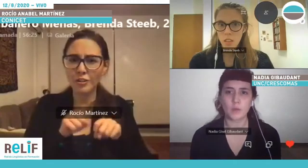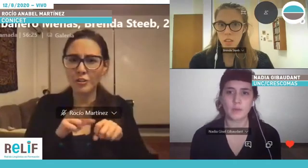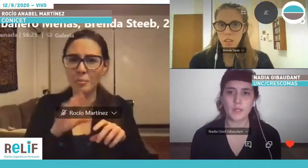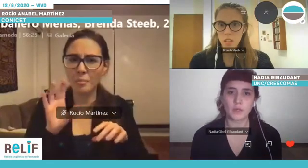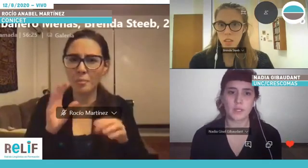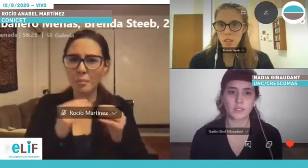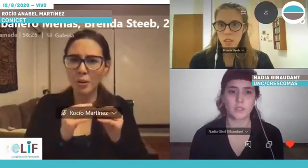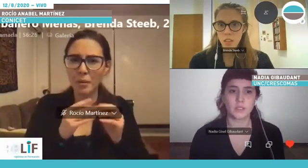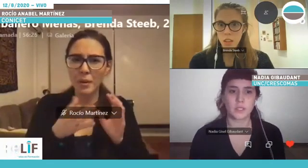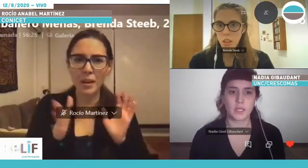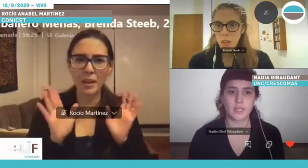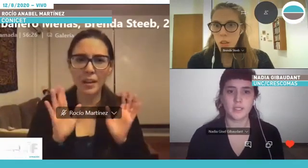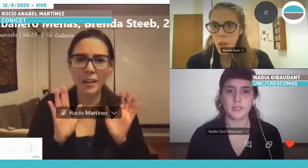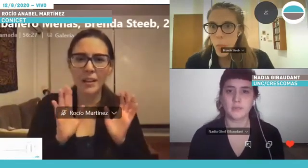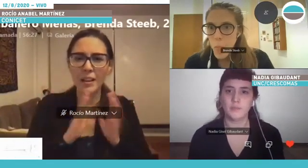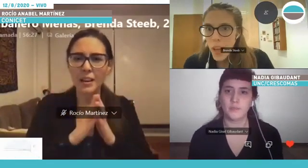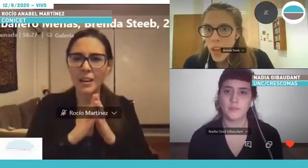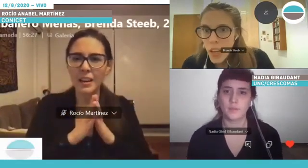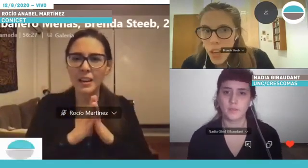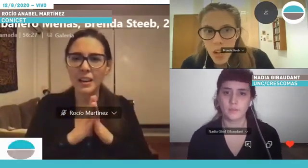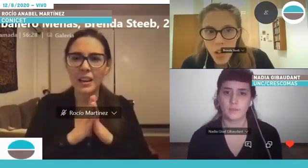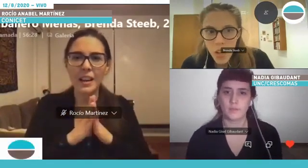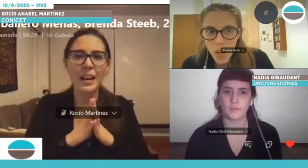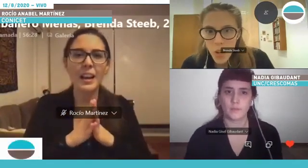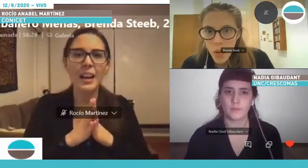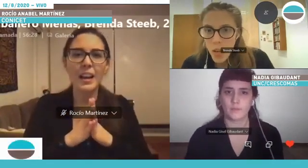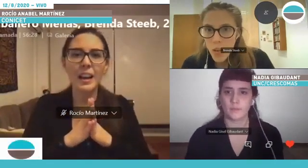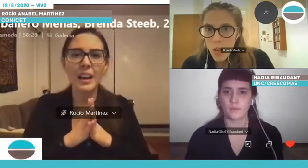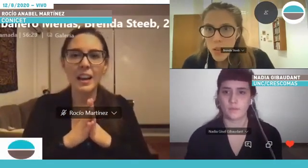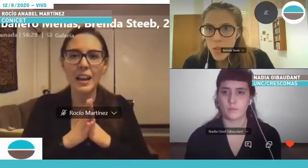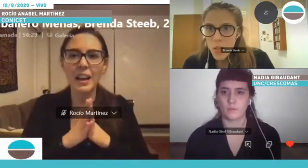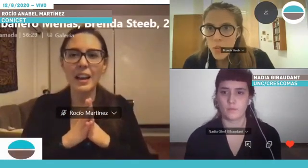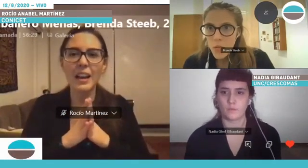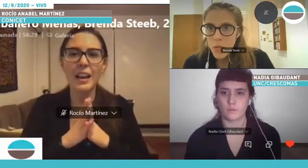¿hay problemas de conexión a internet?